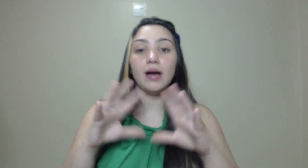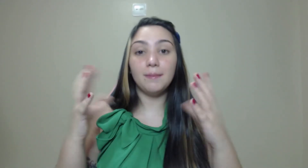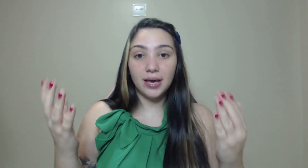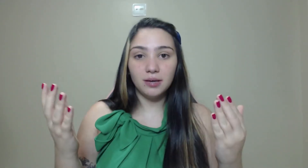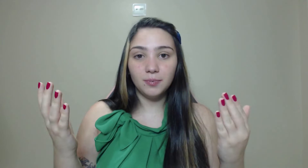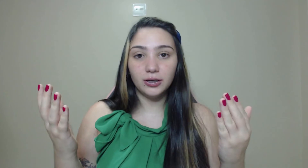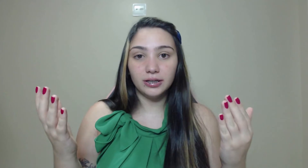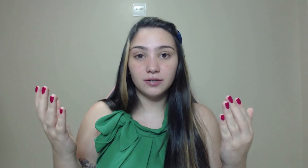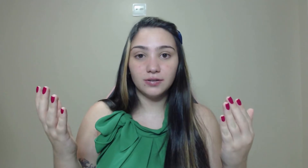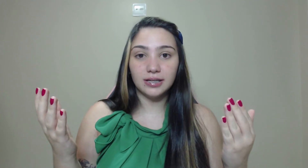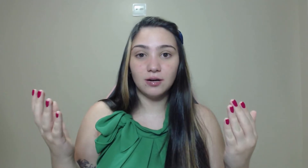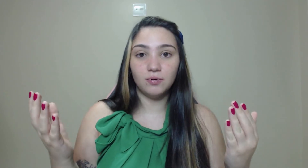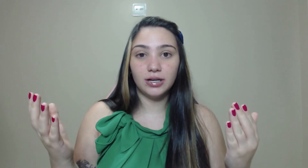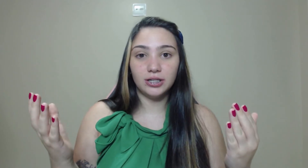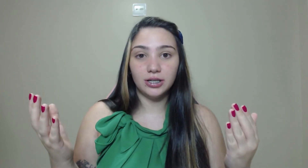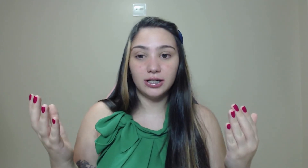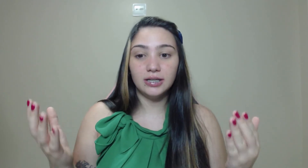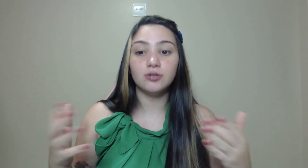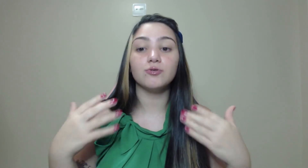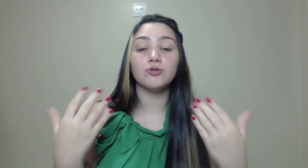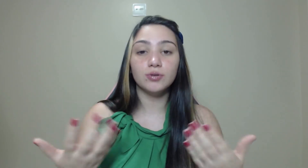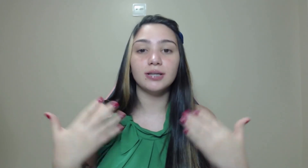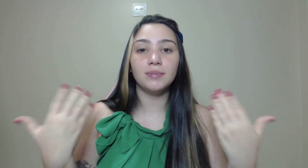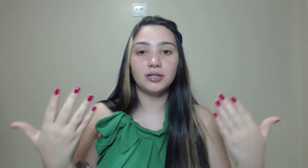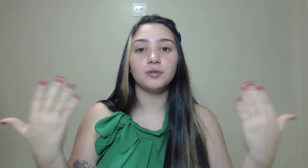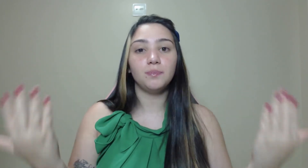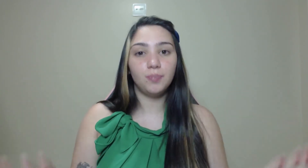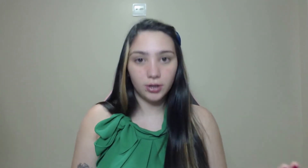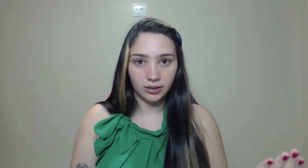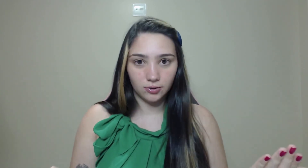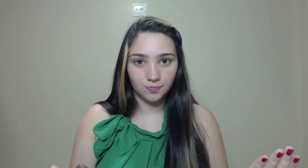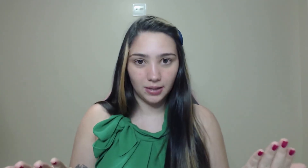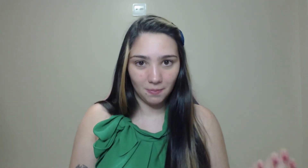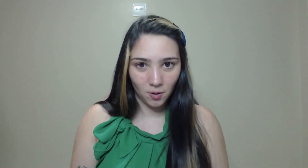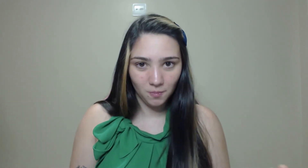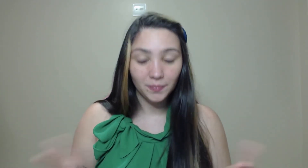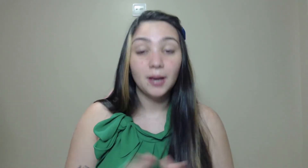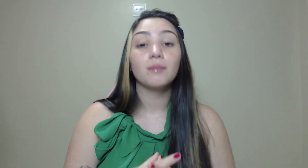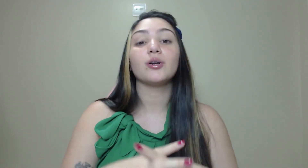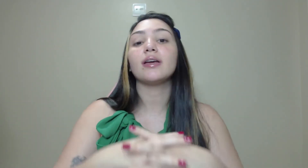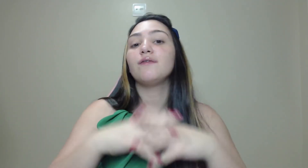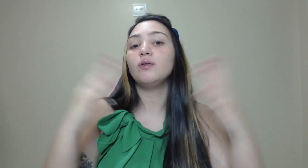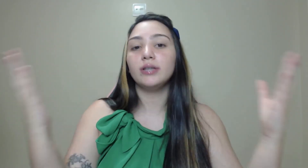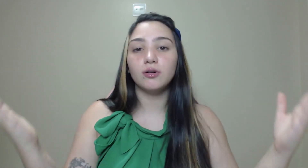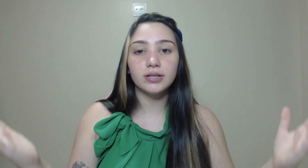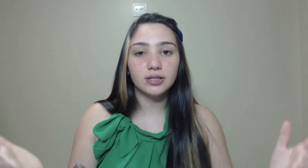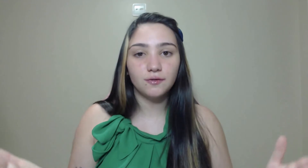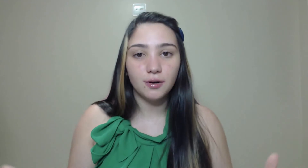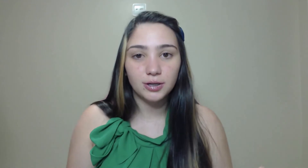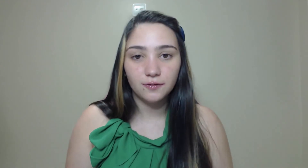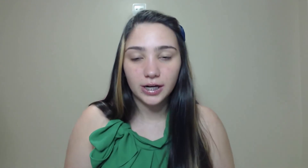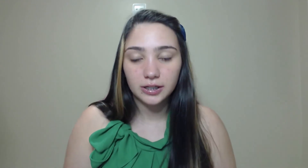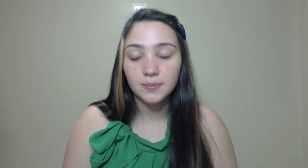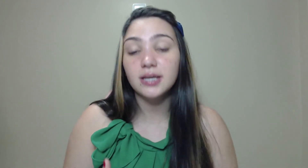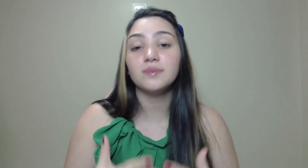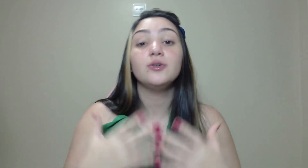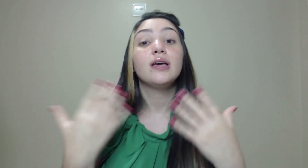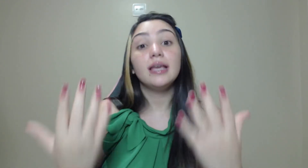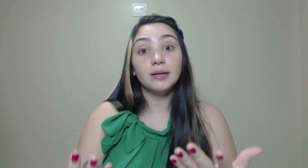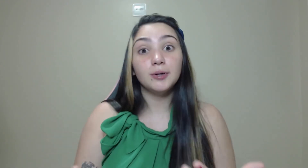bem importante você dar uma olhadinha nisso justamente por isso, tá bom? Porque vão ter coisas de formas diferentes mesmo, e é importante